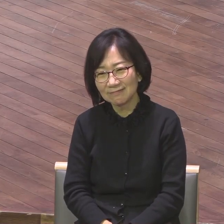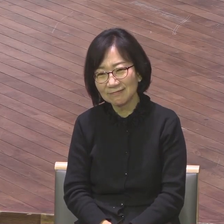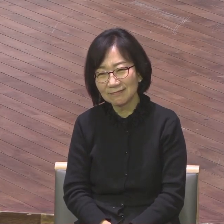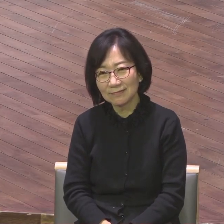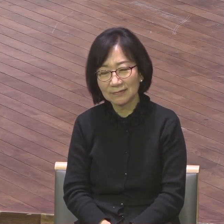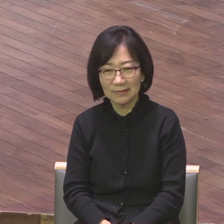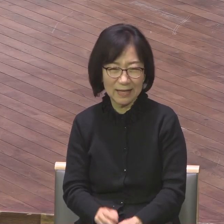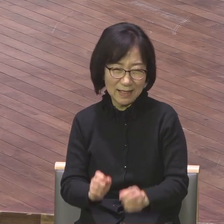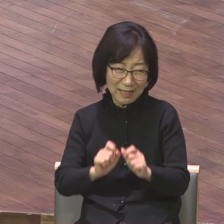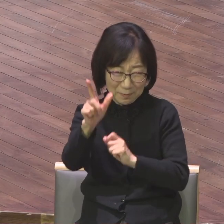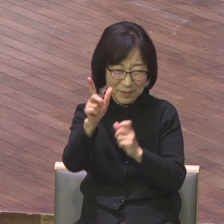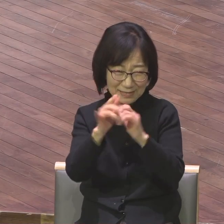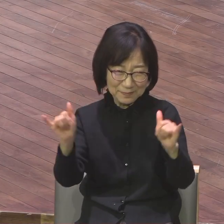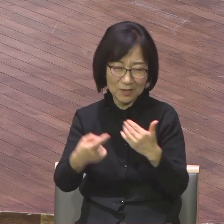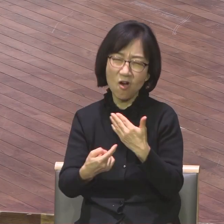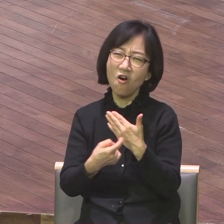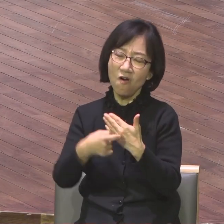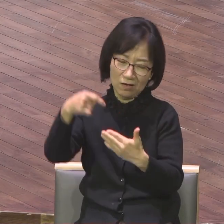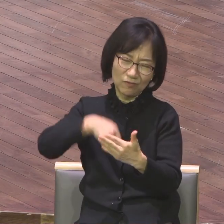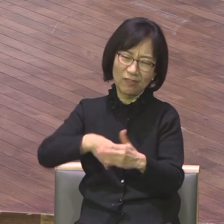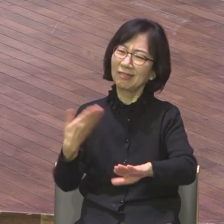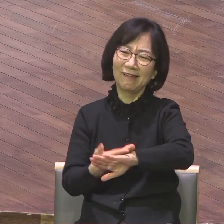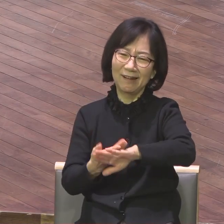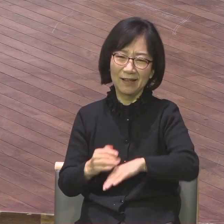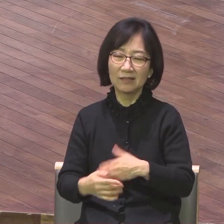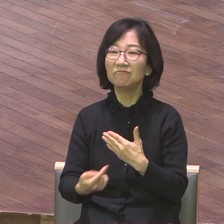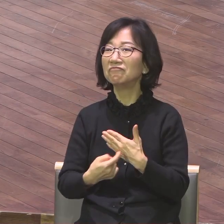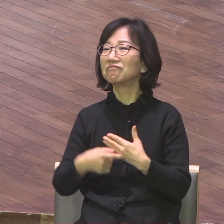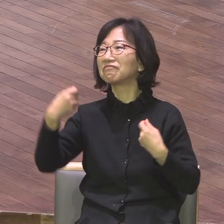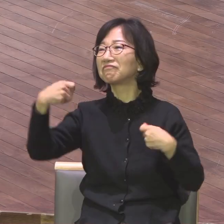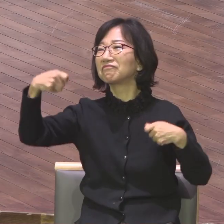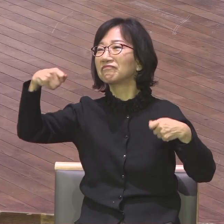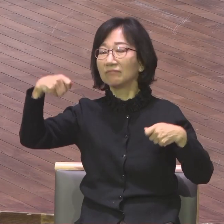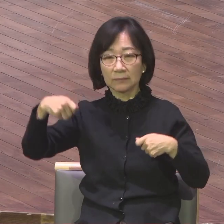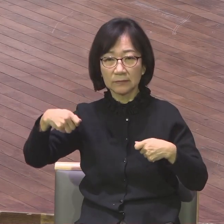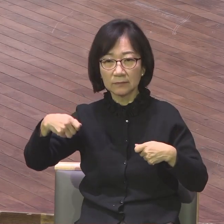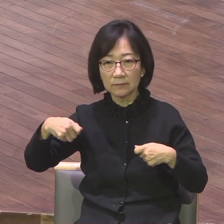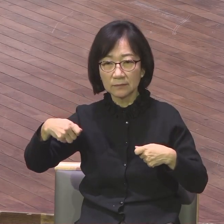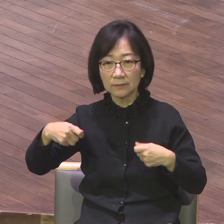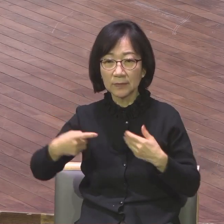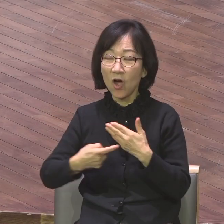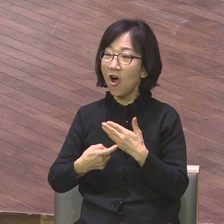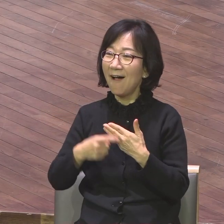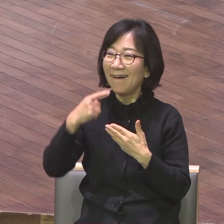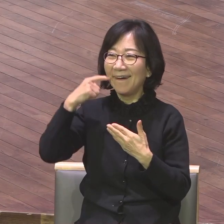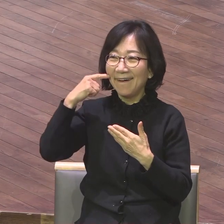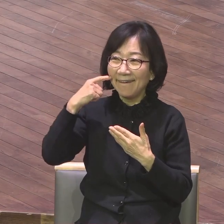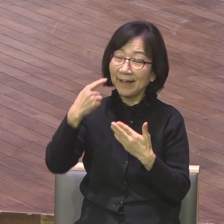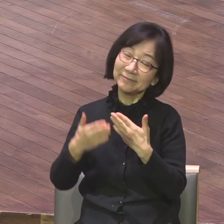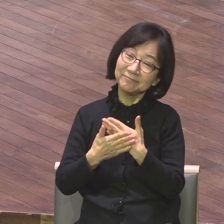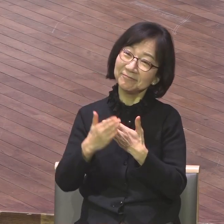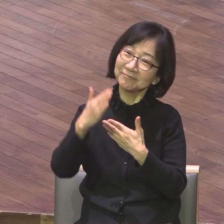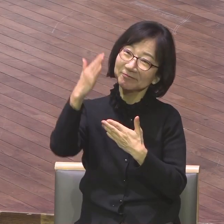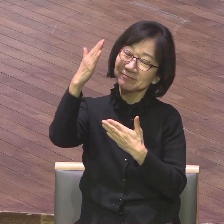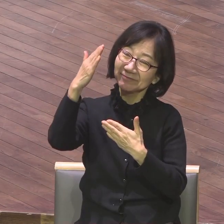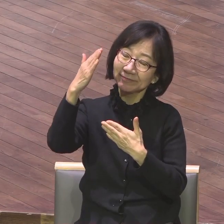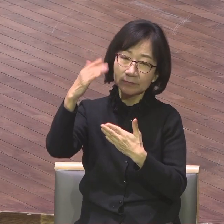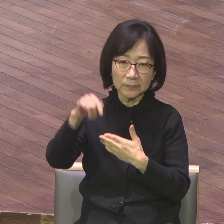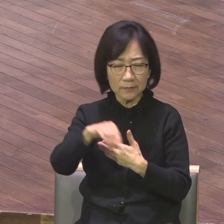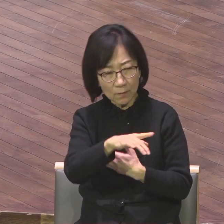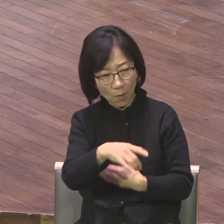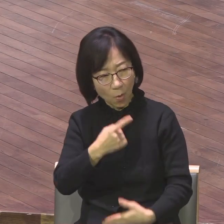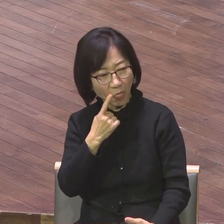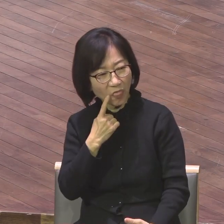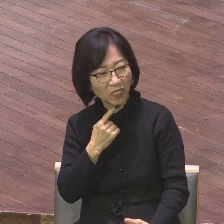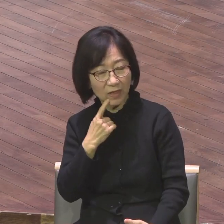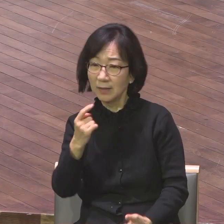쇼를 하고 있습니다. 거의 다 연극하고 있어요. 그 속으면 안 돼요. 영적으로 볼